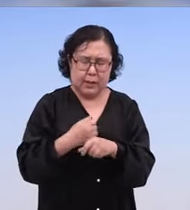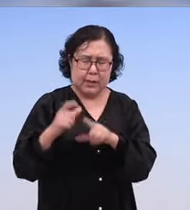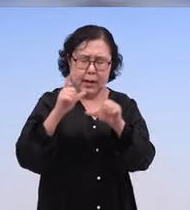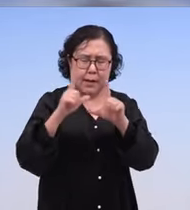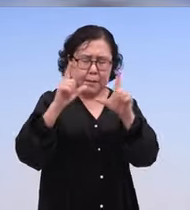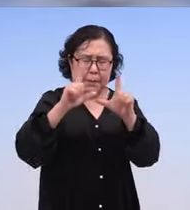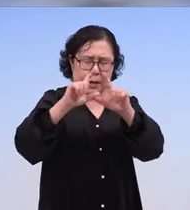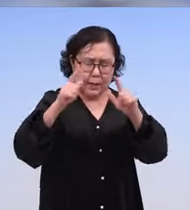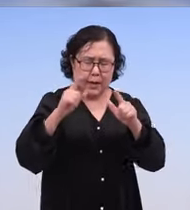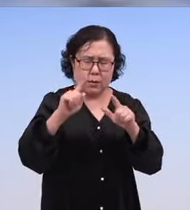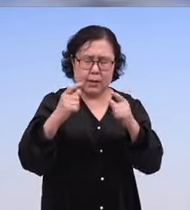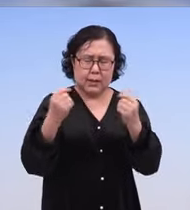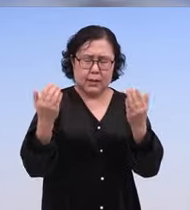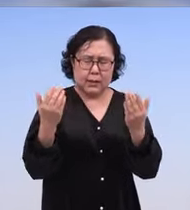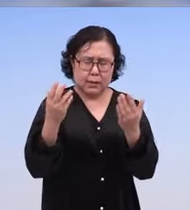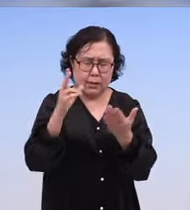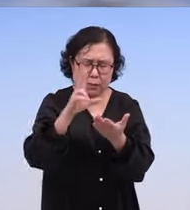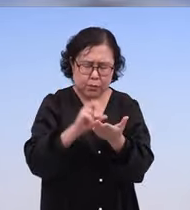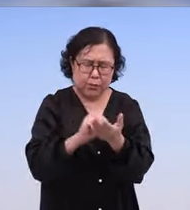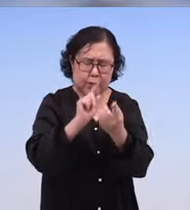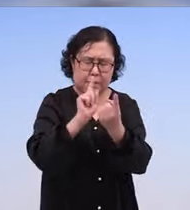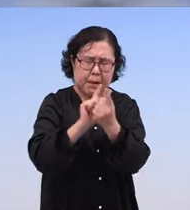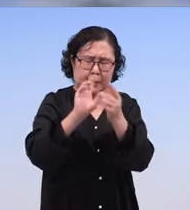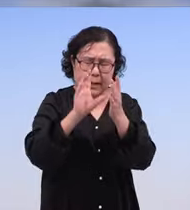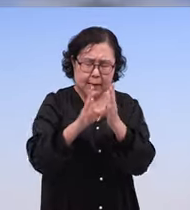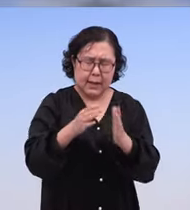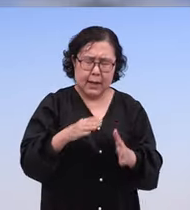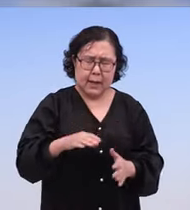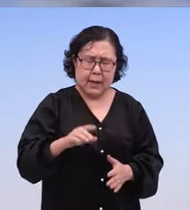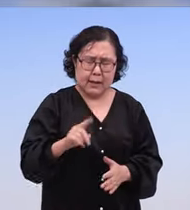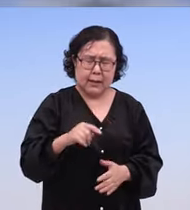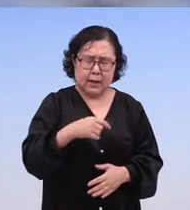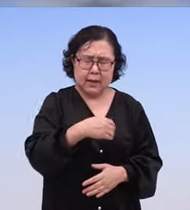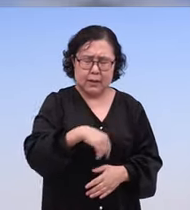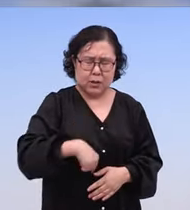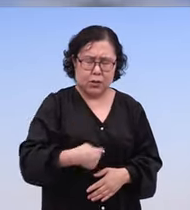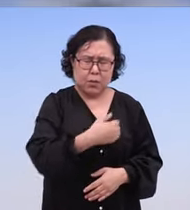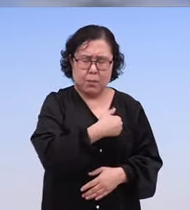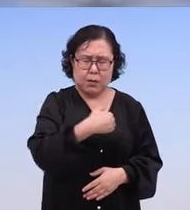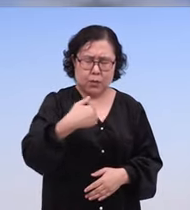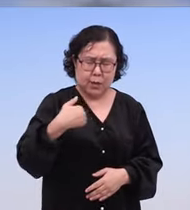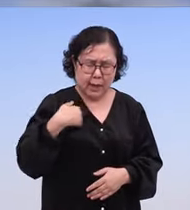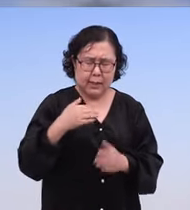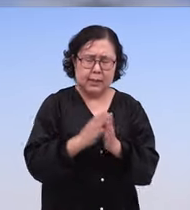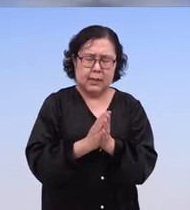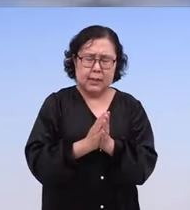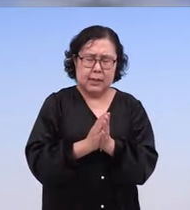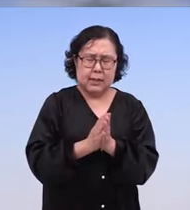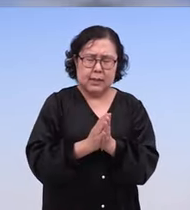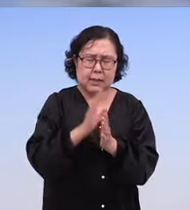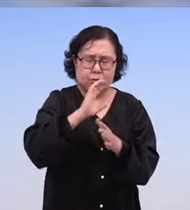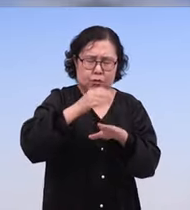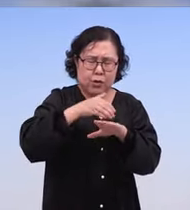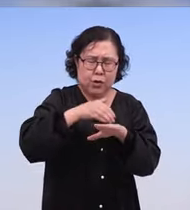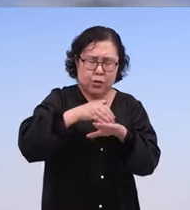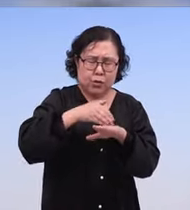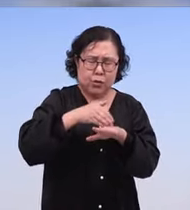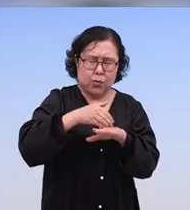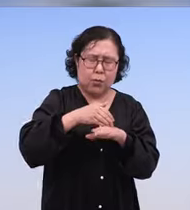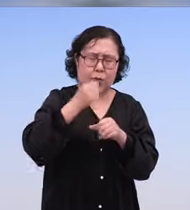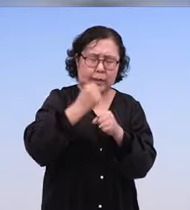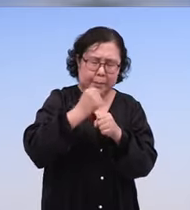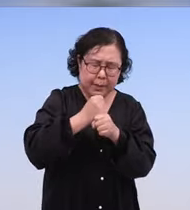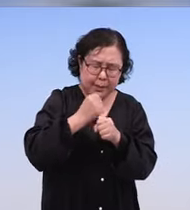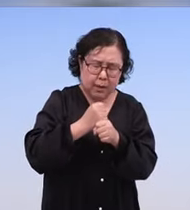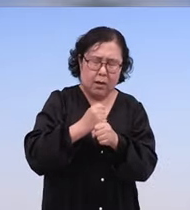인생이 아니라 그런 일이 찾아올 때 이것을 자족 훈련하는 연습 도구로 사용하여서 이런 일들을 통하여 아버지 더 주님